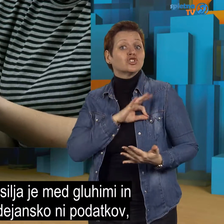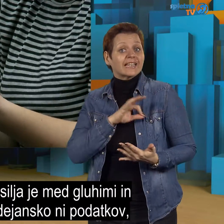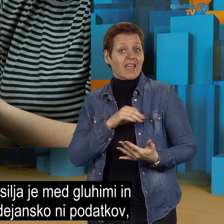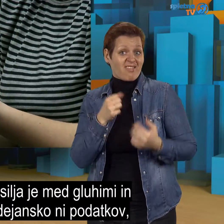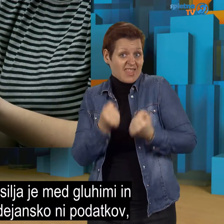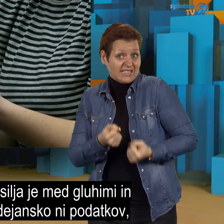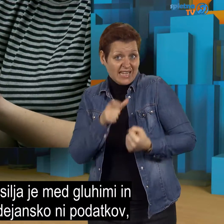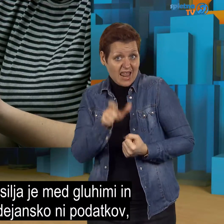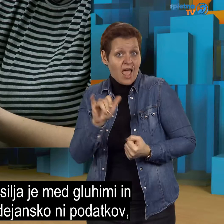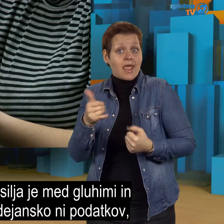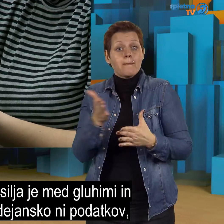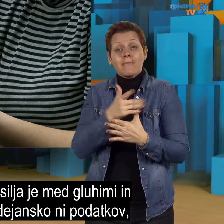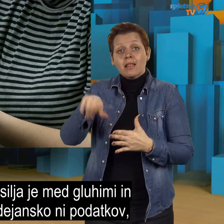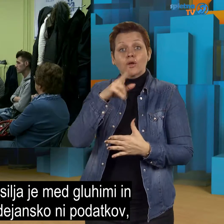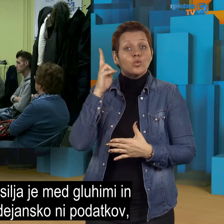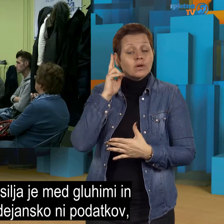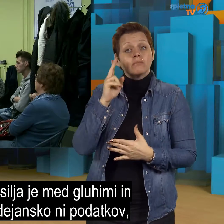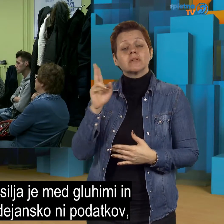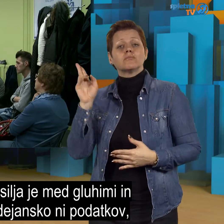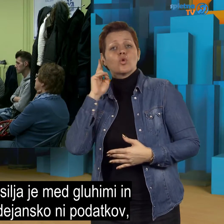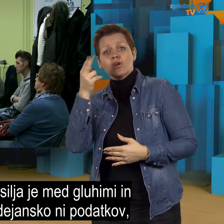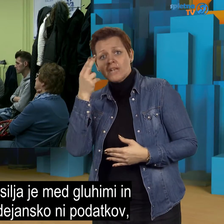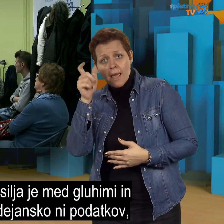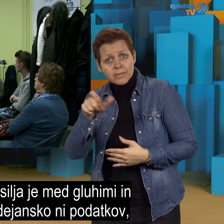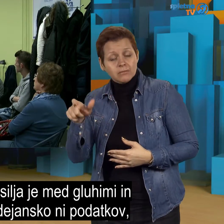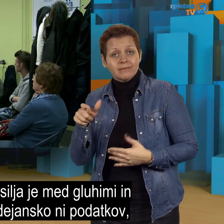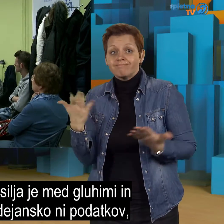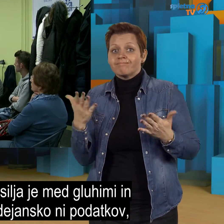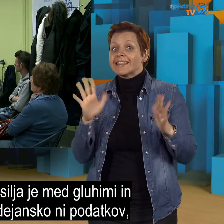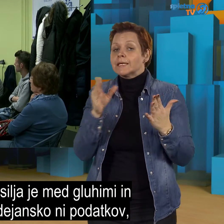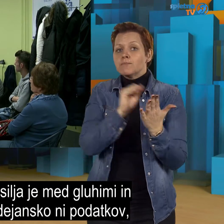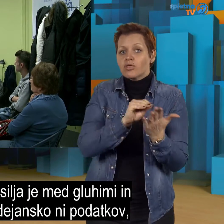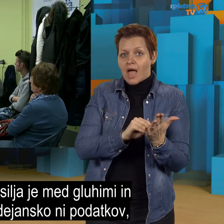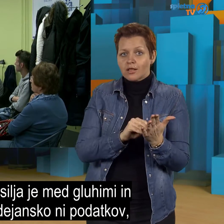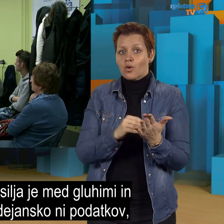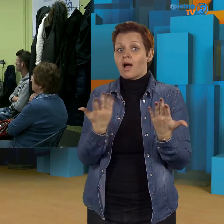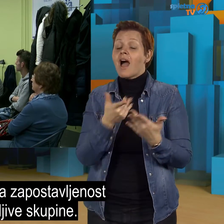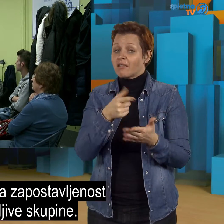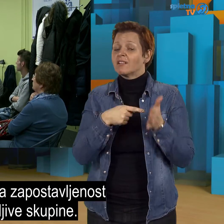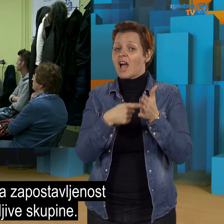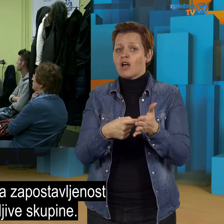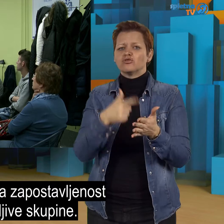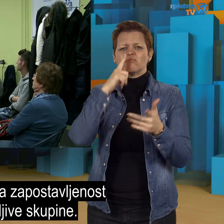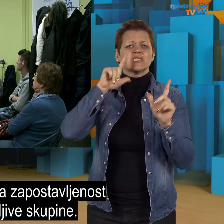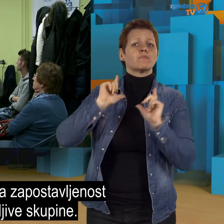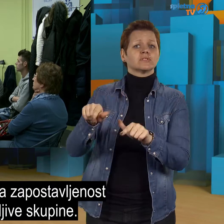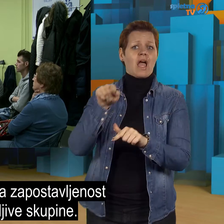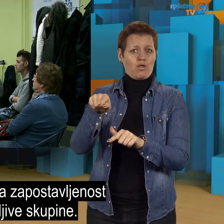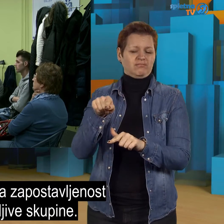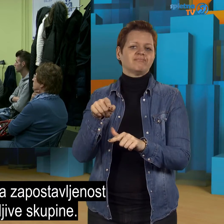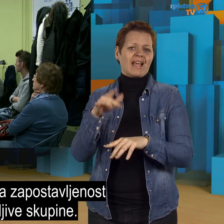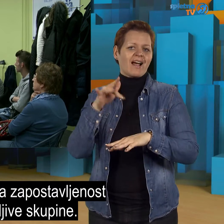Koliko žrtev nasilja je med gluhimi in gluhoslepimi, dejansko ni podatkov, kar kaže na zapostavljenost te ranljive